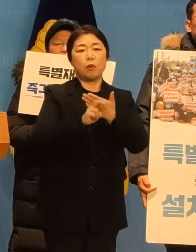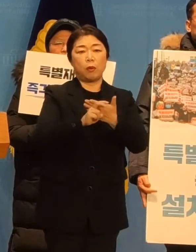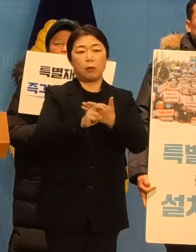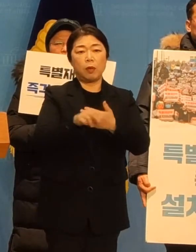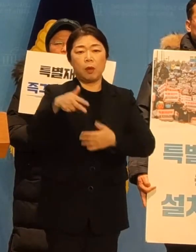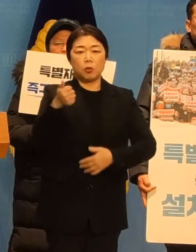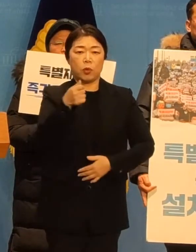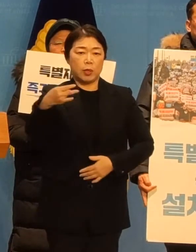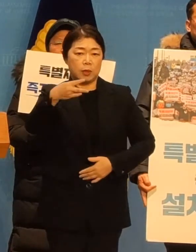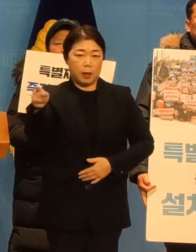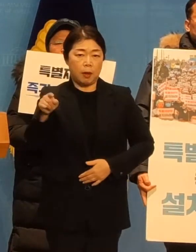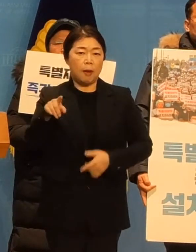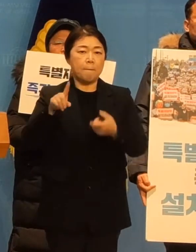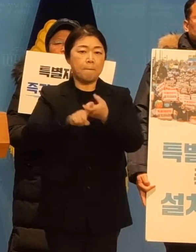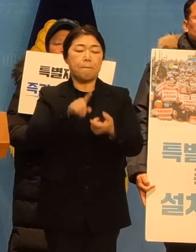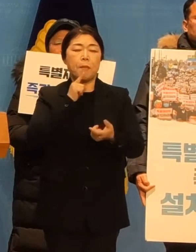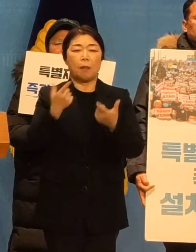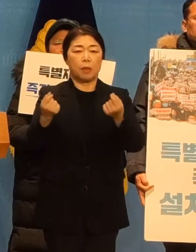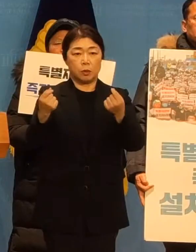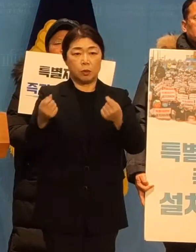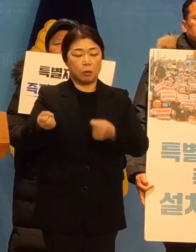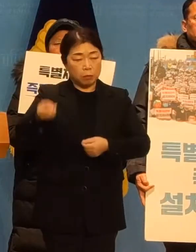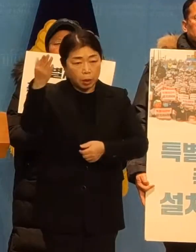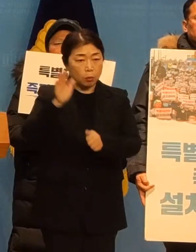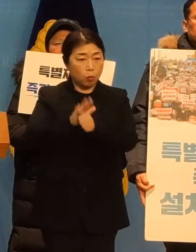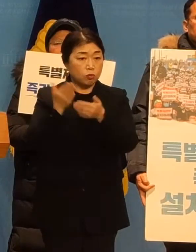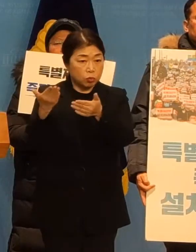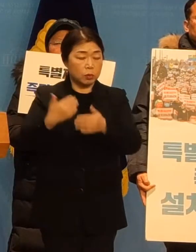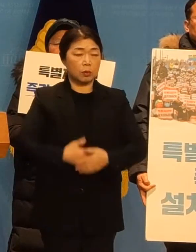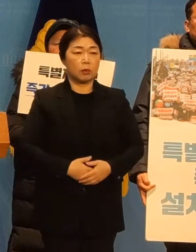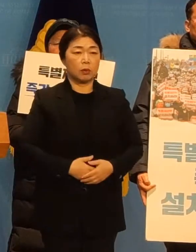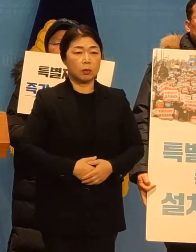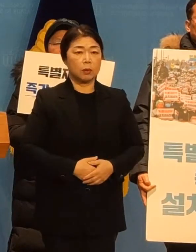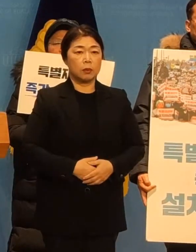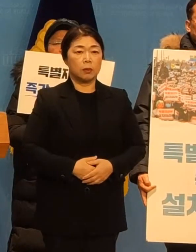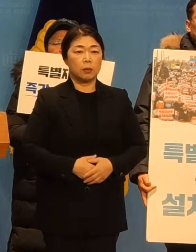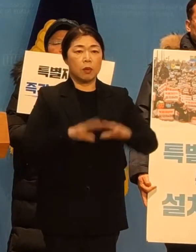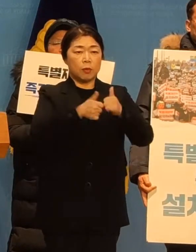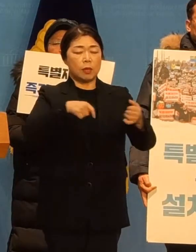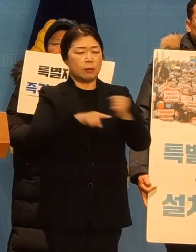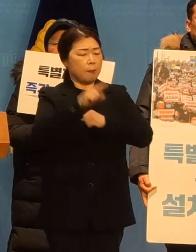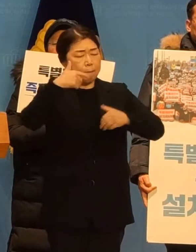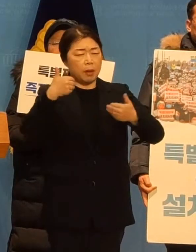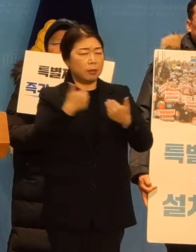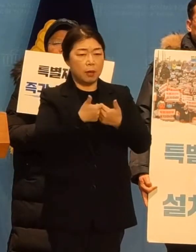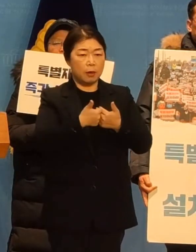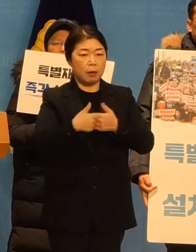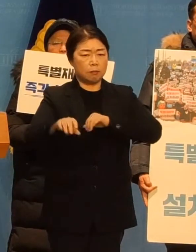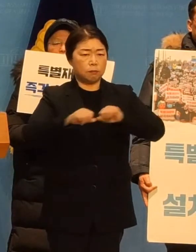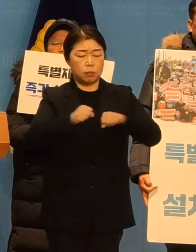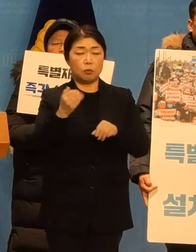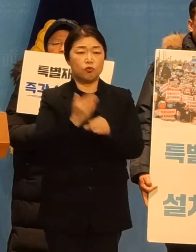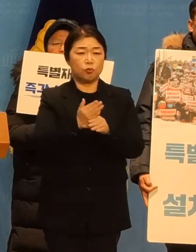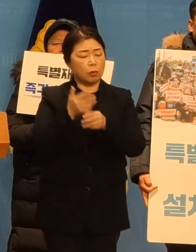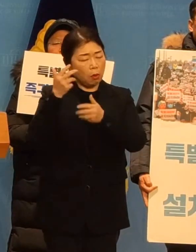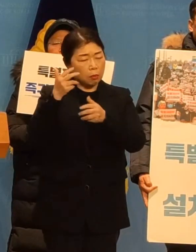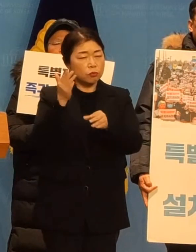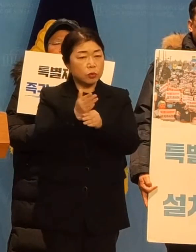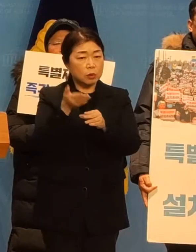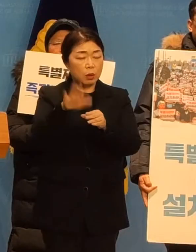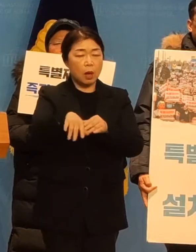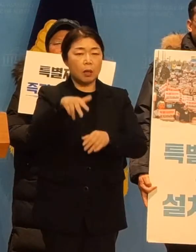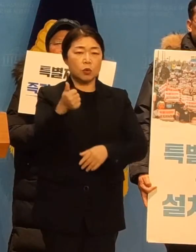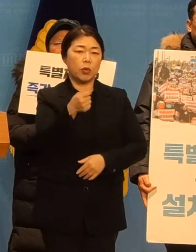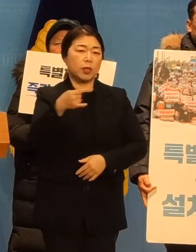사법부에 힘을 실어주고 있다. 법비들이 대놓고 국민들의 뜻을 거스르며 발악을 하고 있다. 하지만 이는